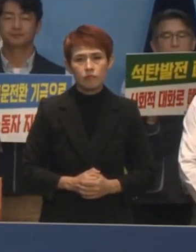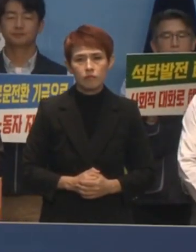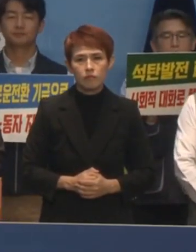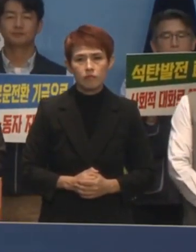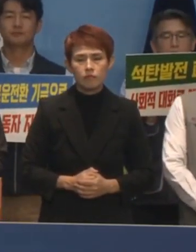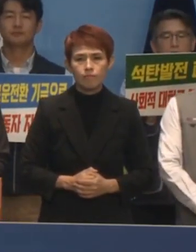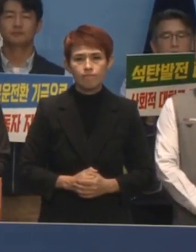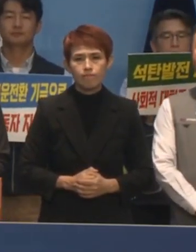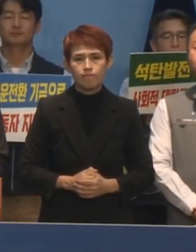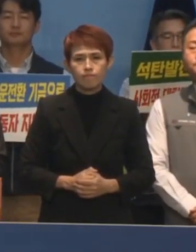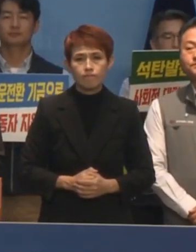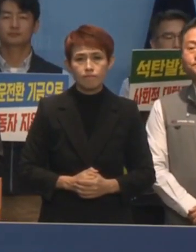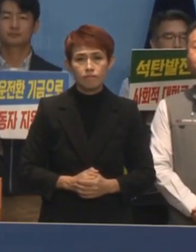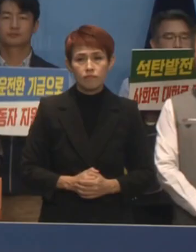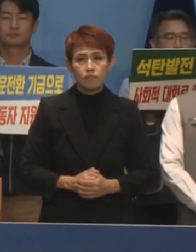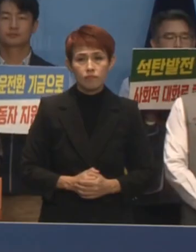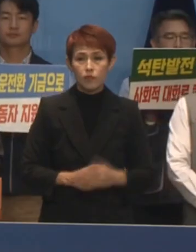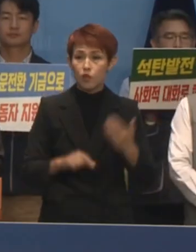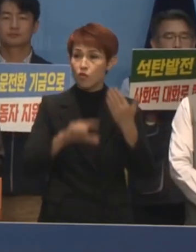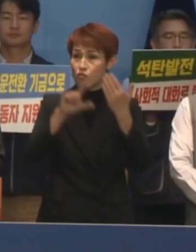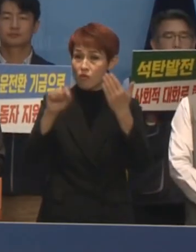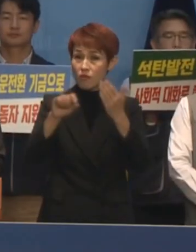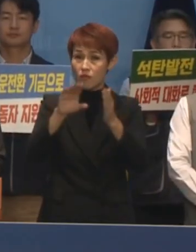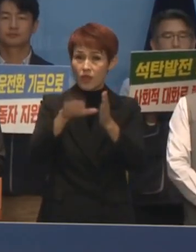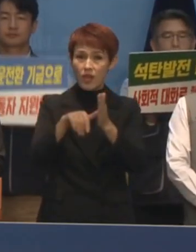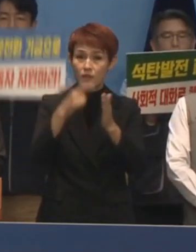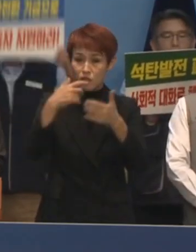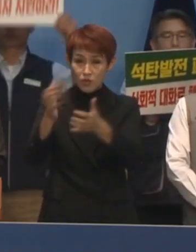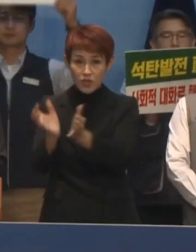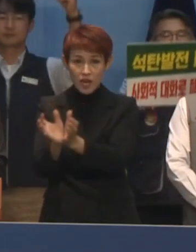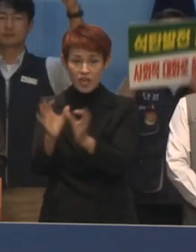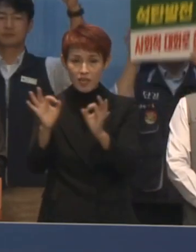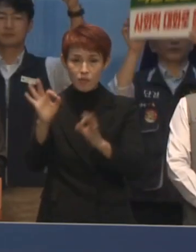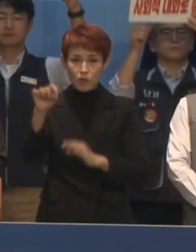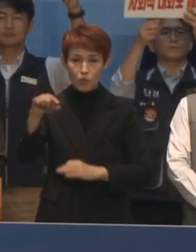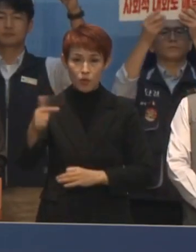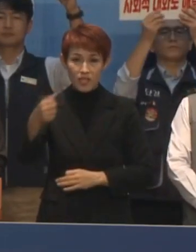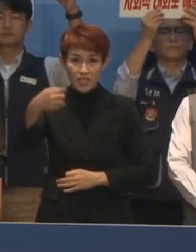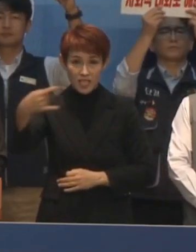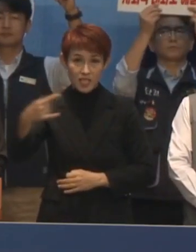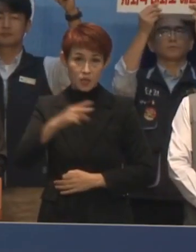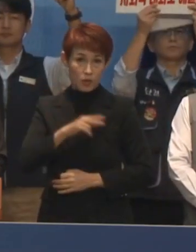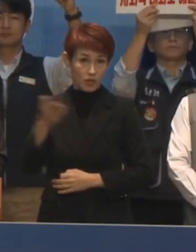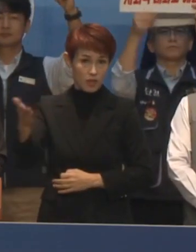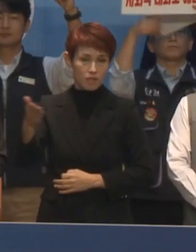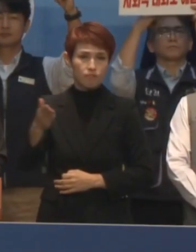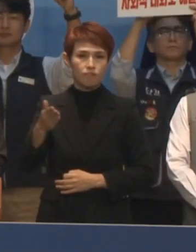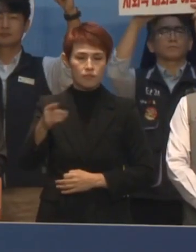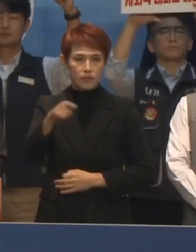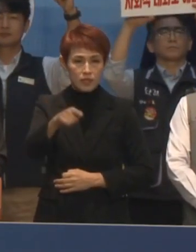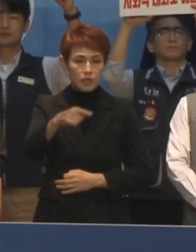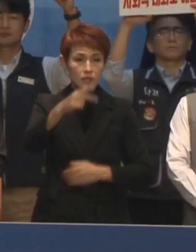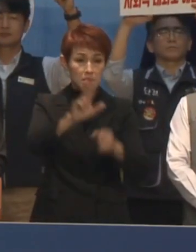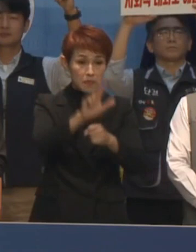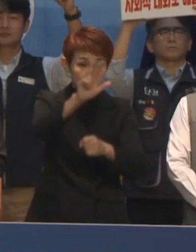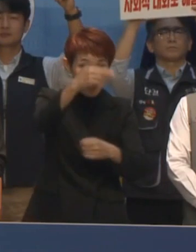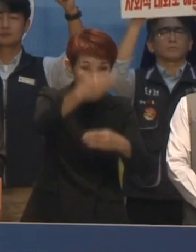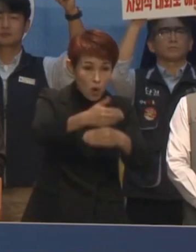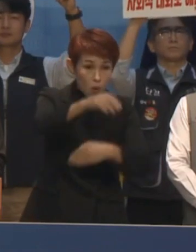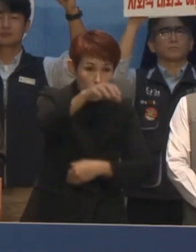네, 이러한 상황에서 지난 9월 더불어민주당 김원희 의원께서 석탄화력 발전소 폐지